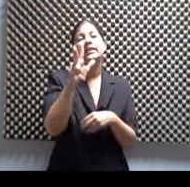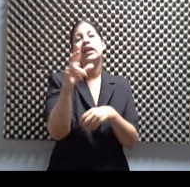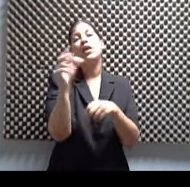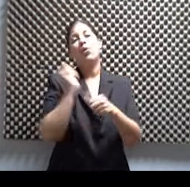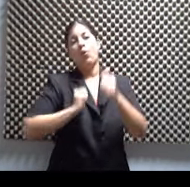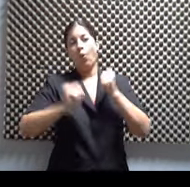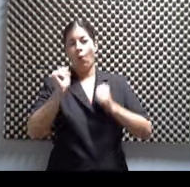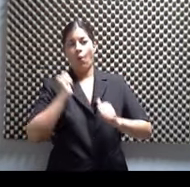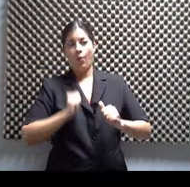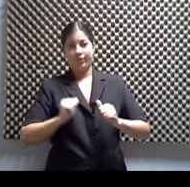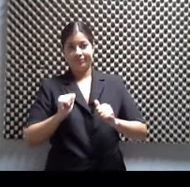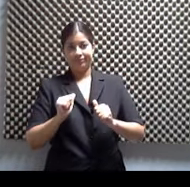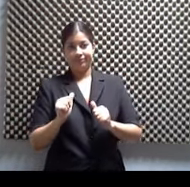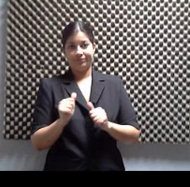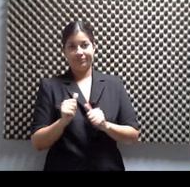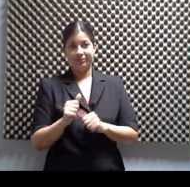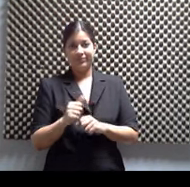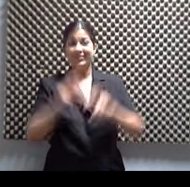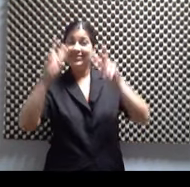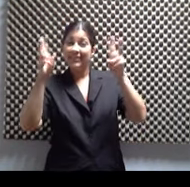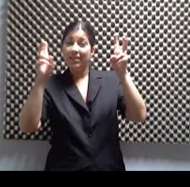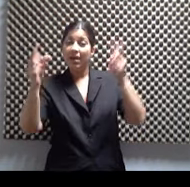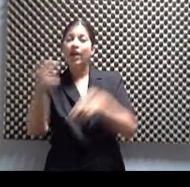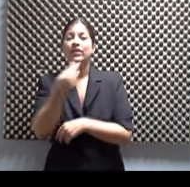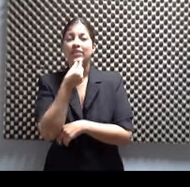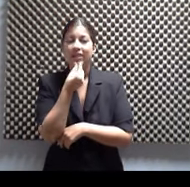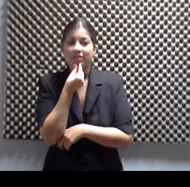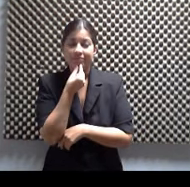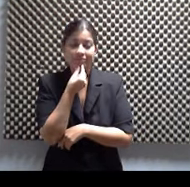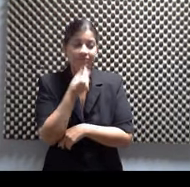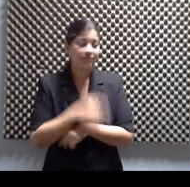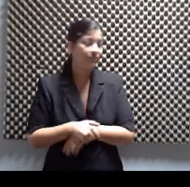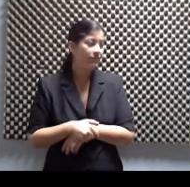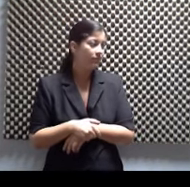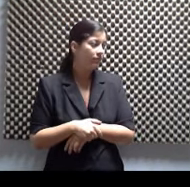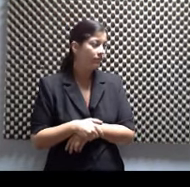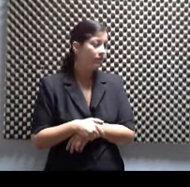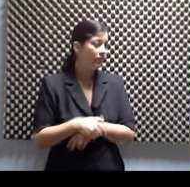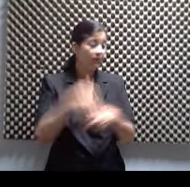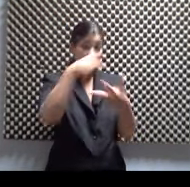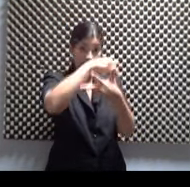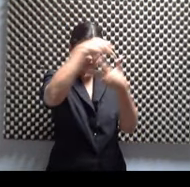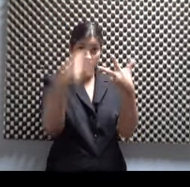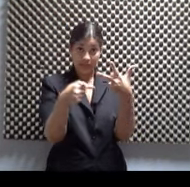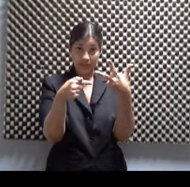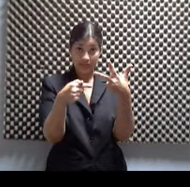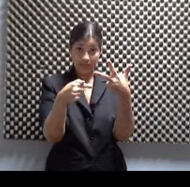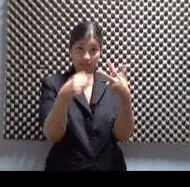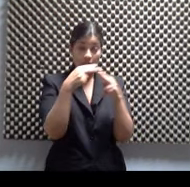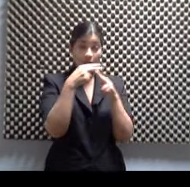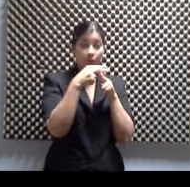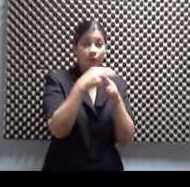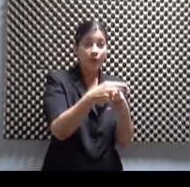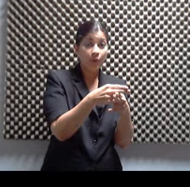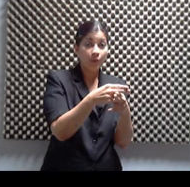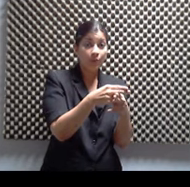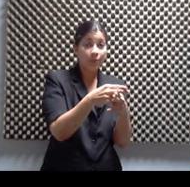temática gay que yo tengo. Y entonces hice una trilogía que se llama Demi Placard en